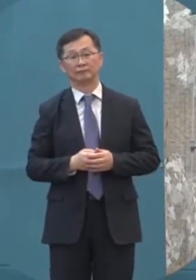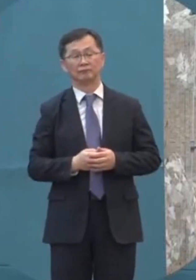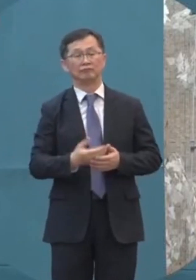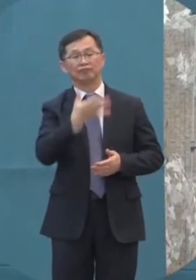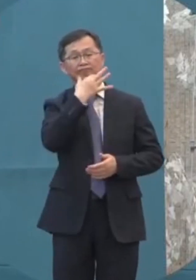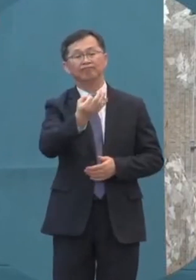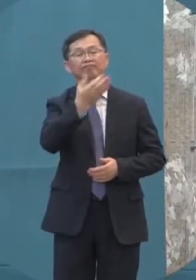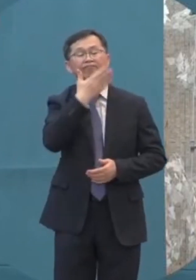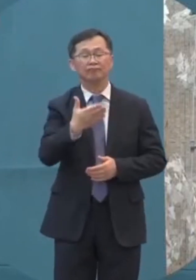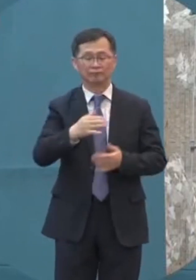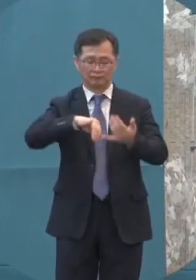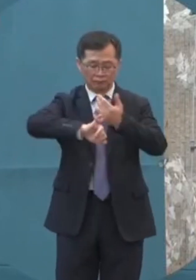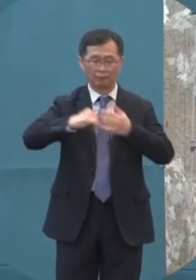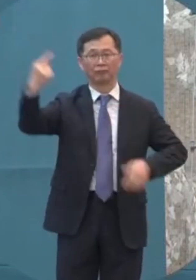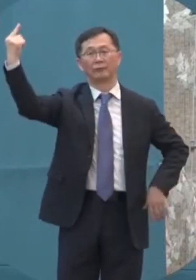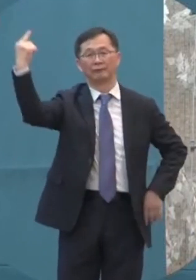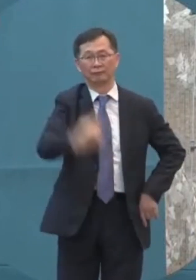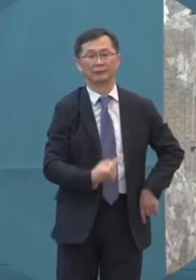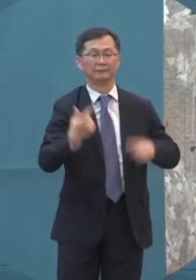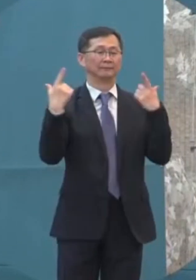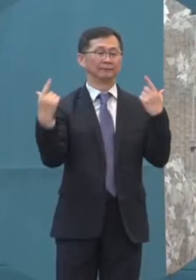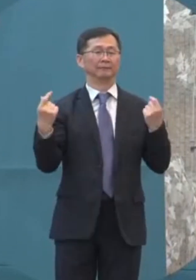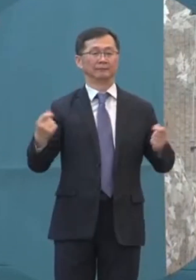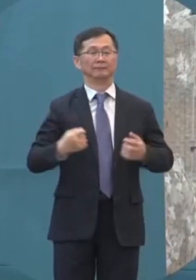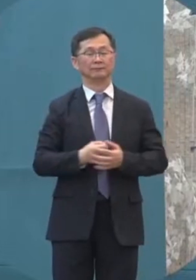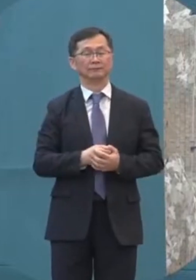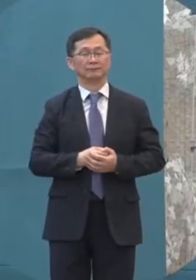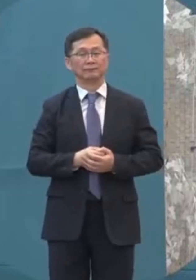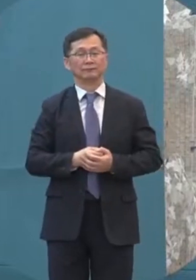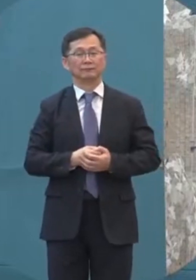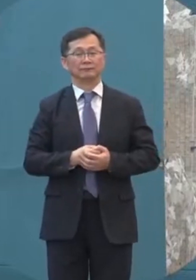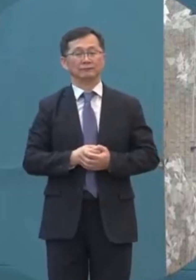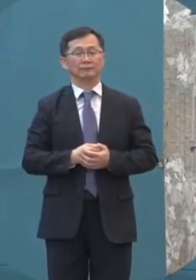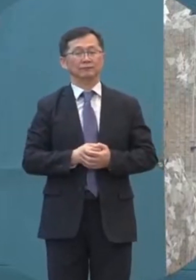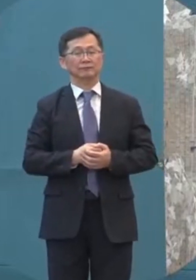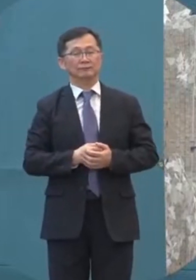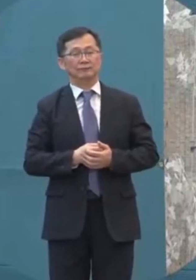불행은 필연으로 따르는 것 아니겠습니까?